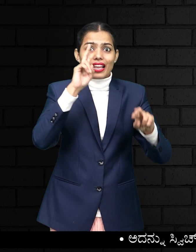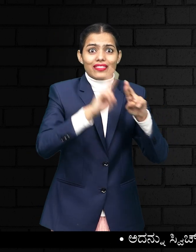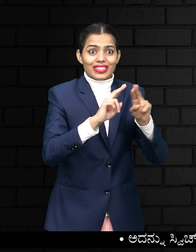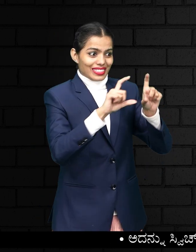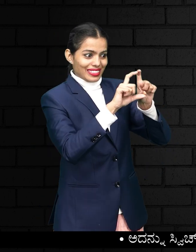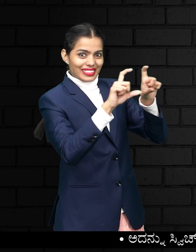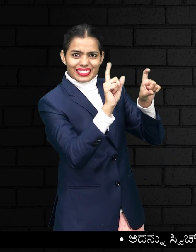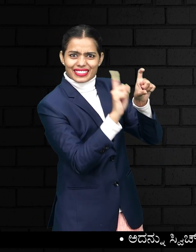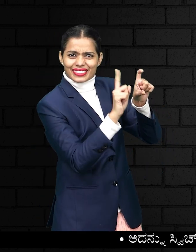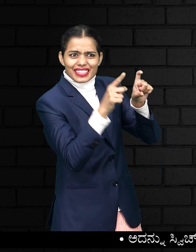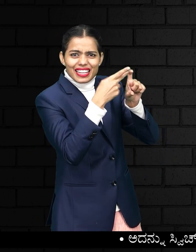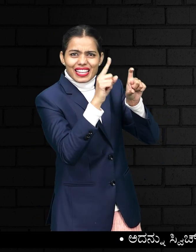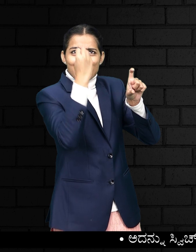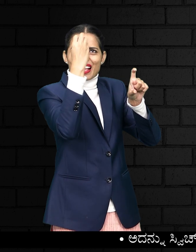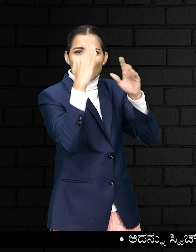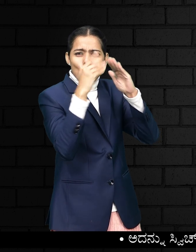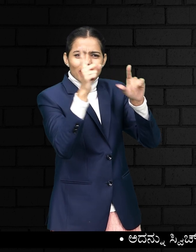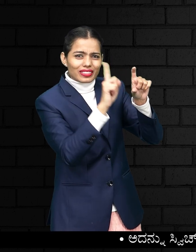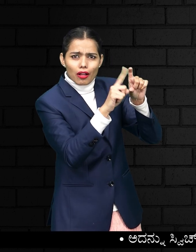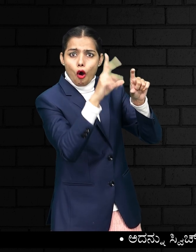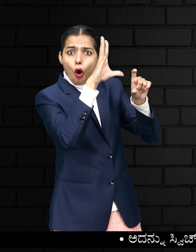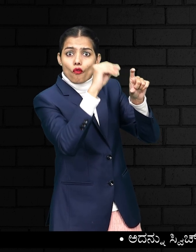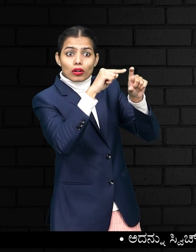ಅದನ್ನು ಸ್ವಿಚ್ ಆಫ್ ಮಾಡಿದರೆ ಬಲ್ಬ್ ಬೆಳಗುವುದಿಲ್ಲ.